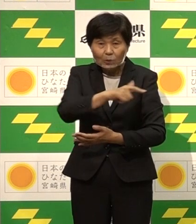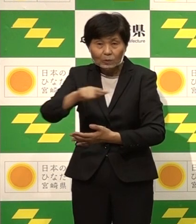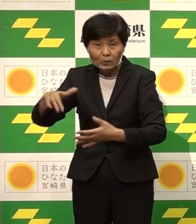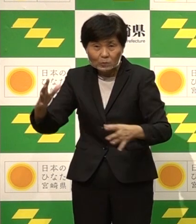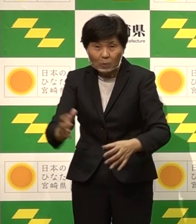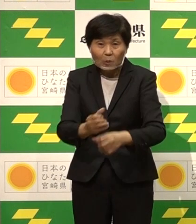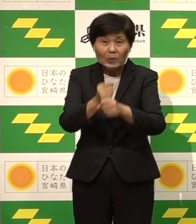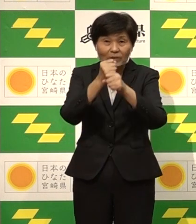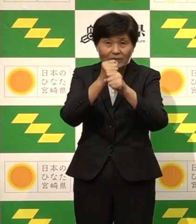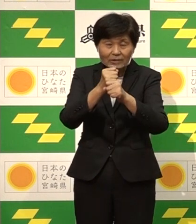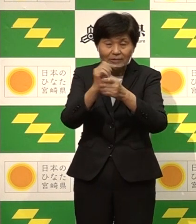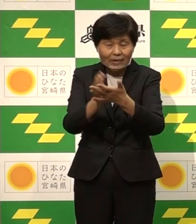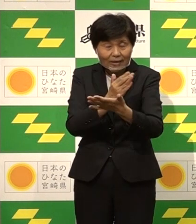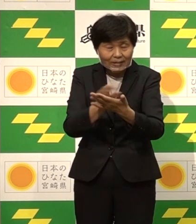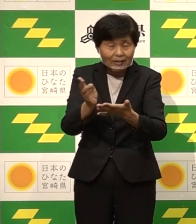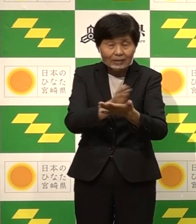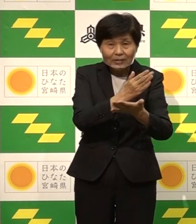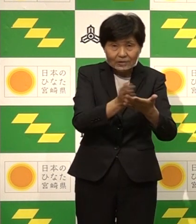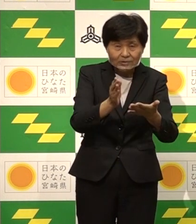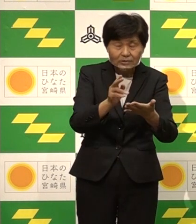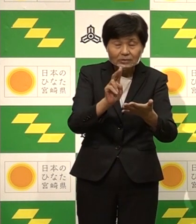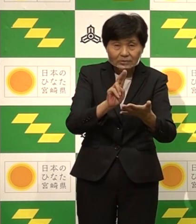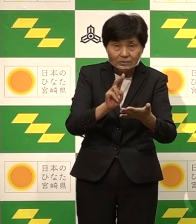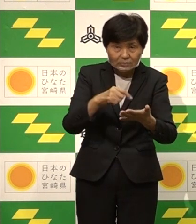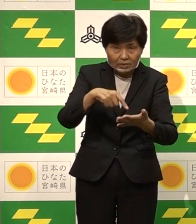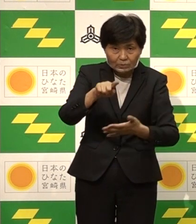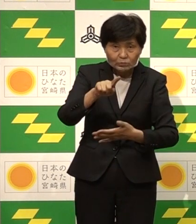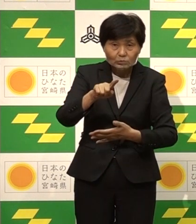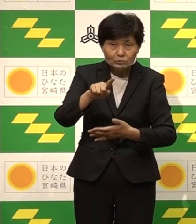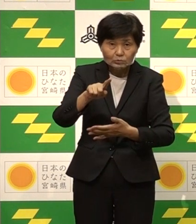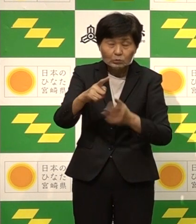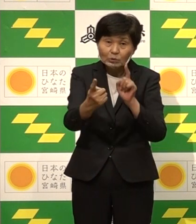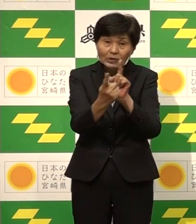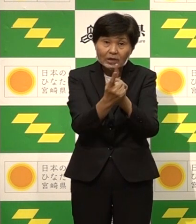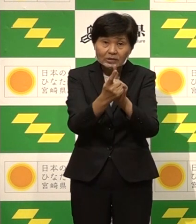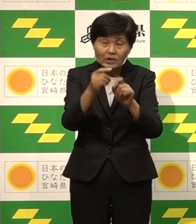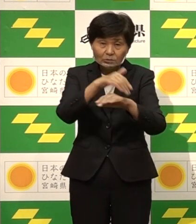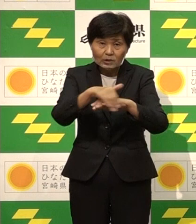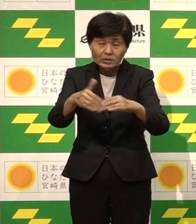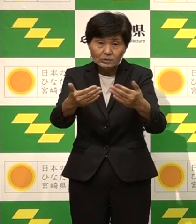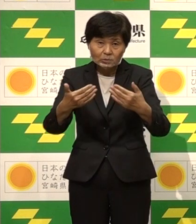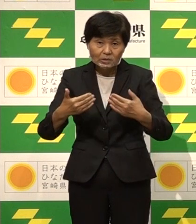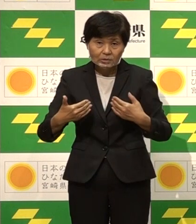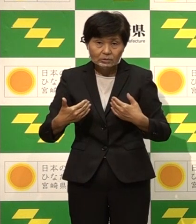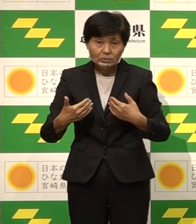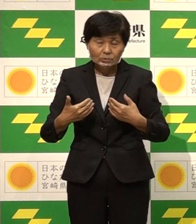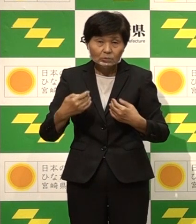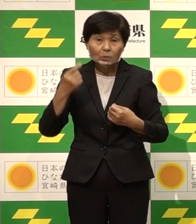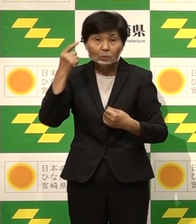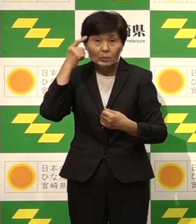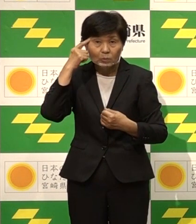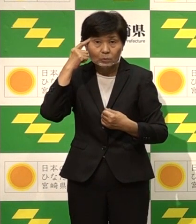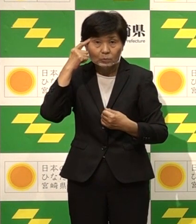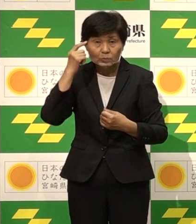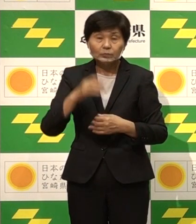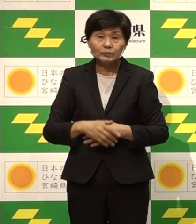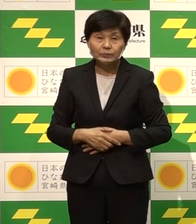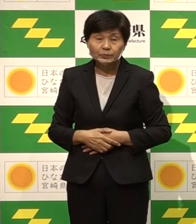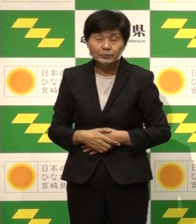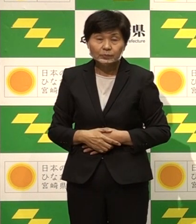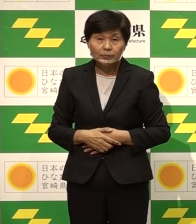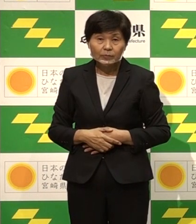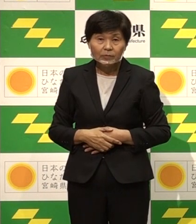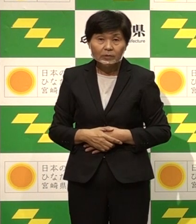で、今後のさらなる対策がですね、必要になってくる場面ということもあり得るということを考え